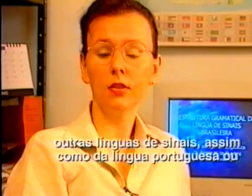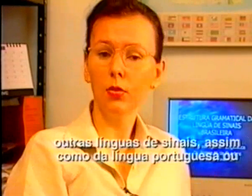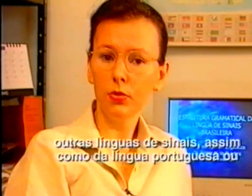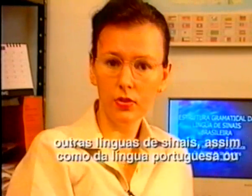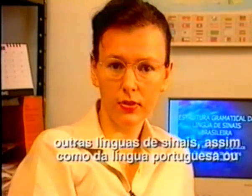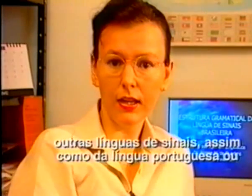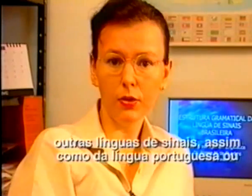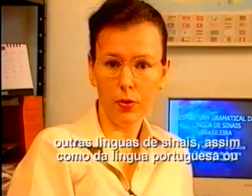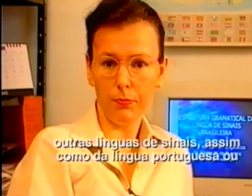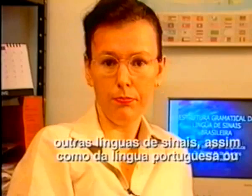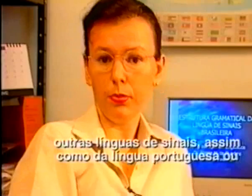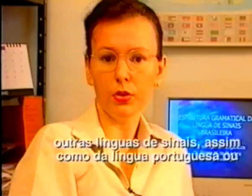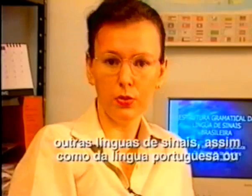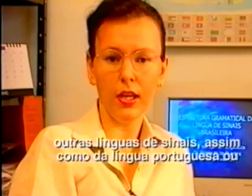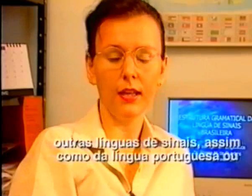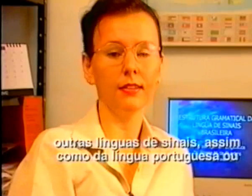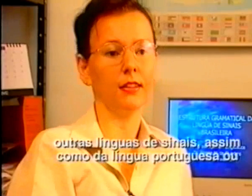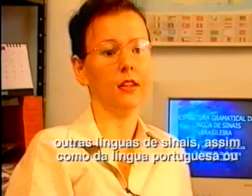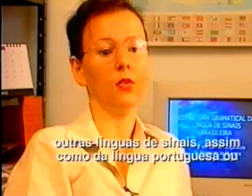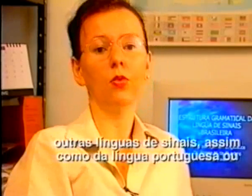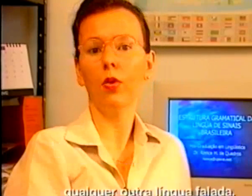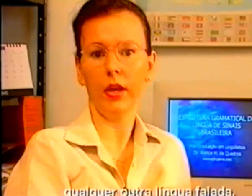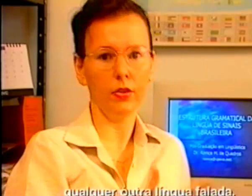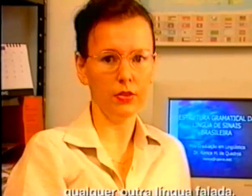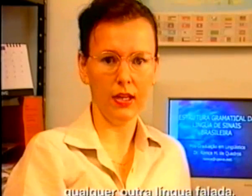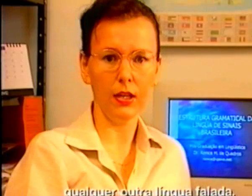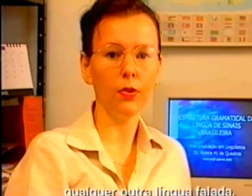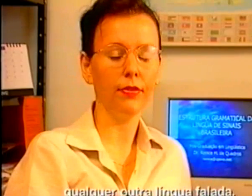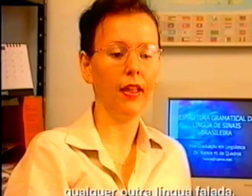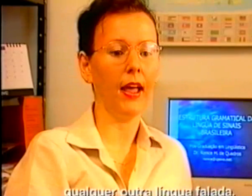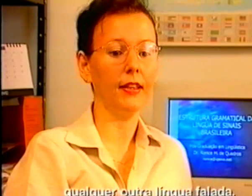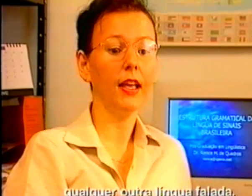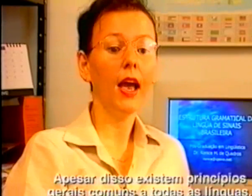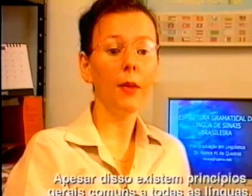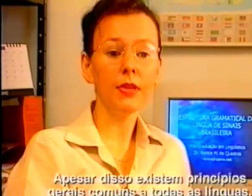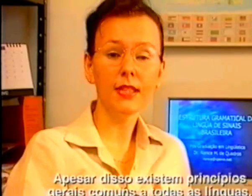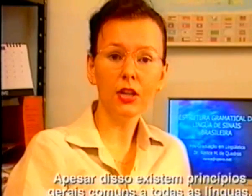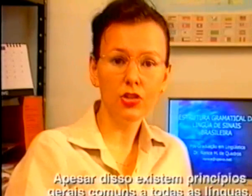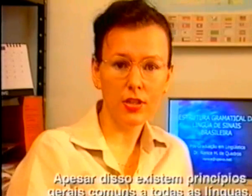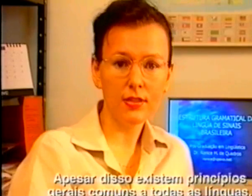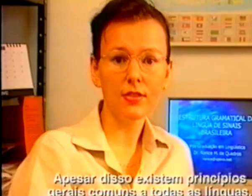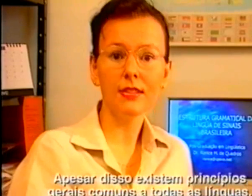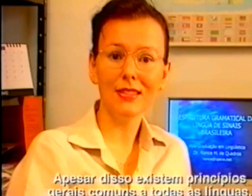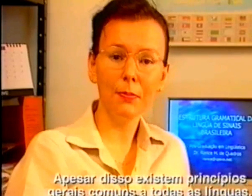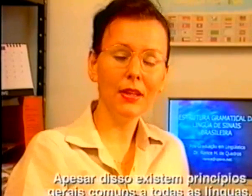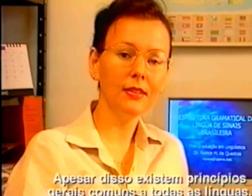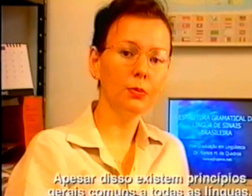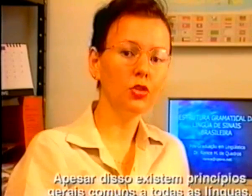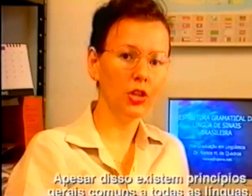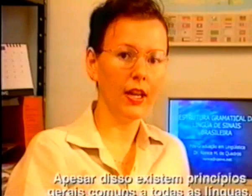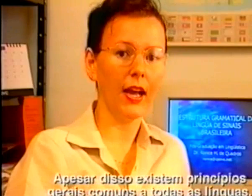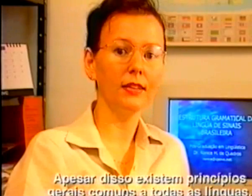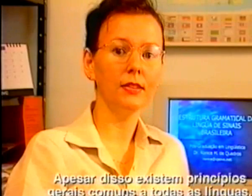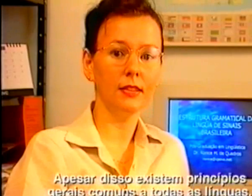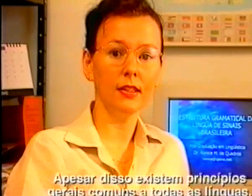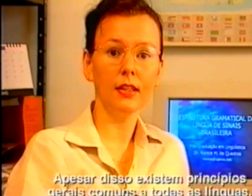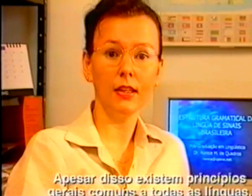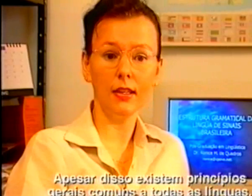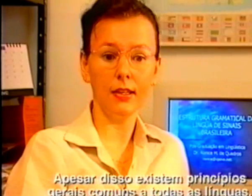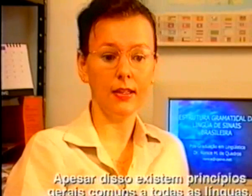assim como da língua portuguesa ou qualquer outra língua falada. Apesar disso, existem princípios gerais